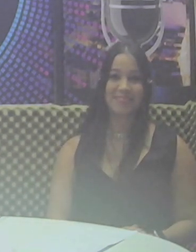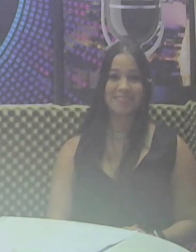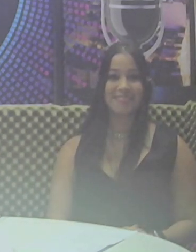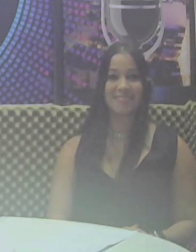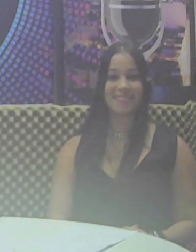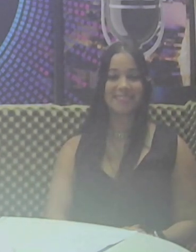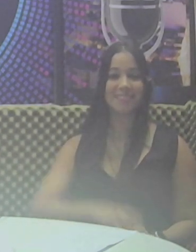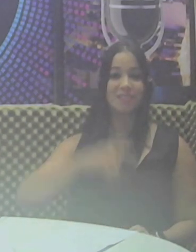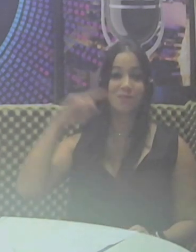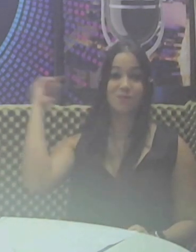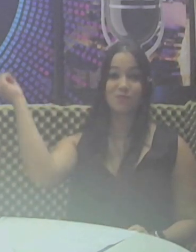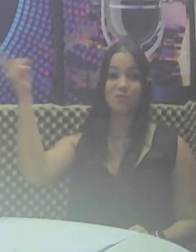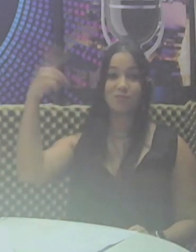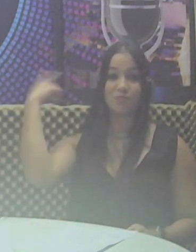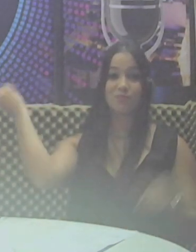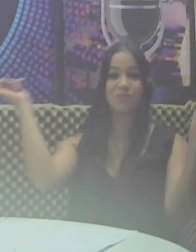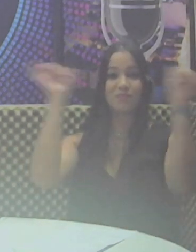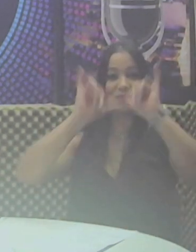Giro de